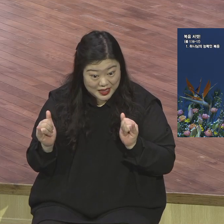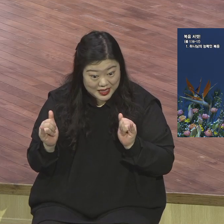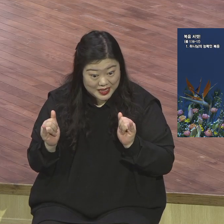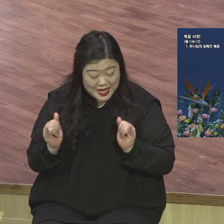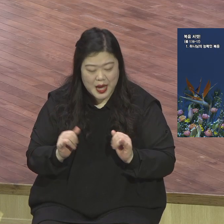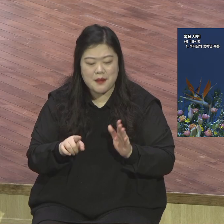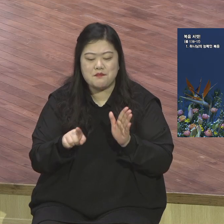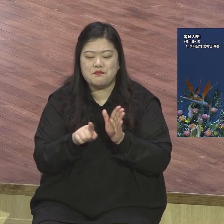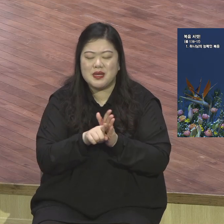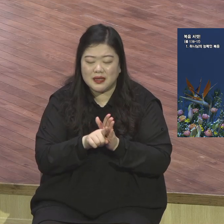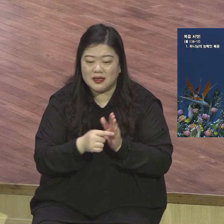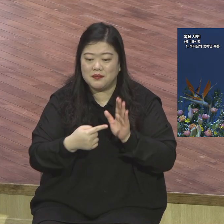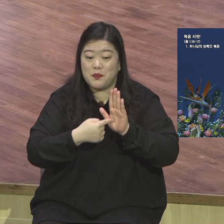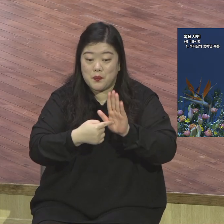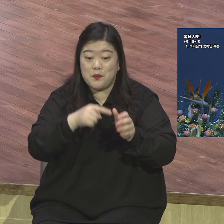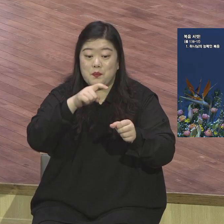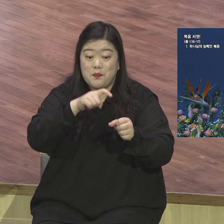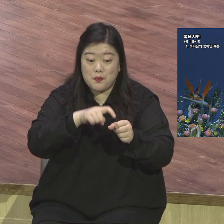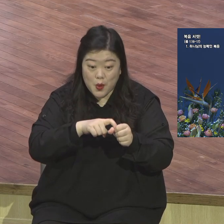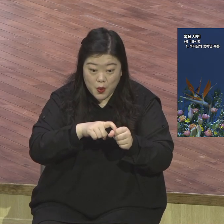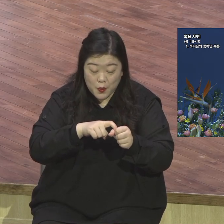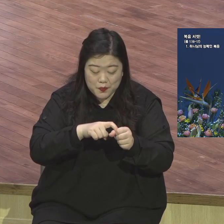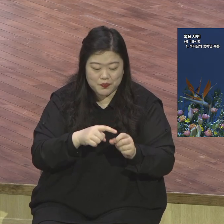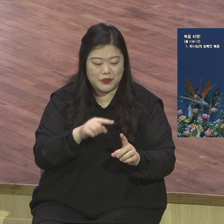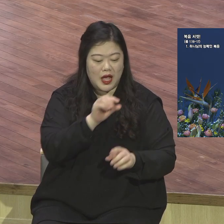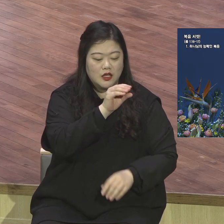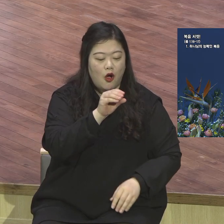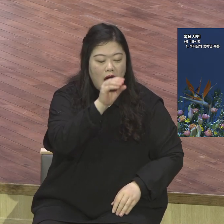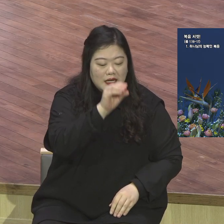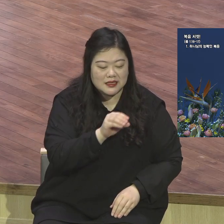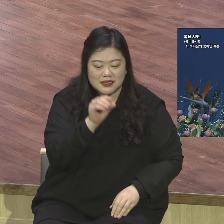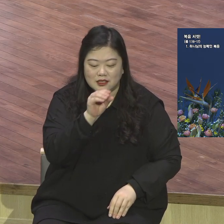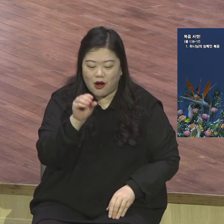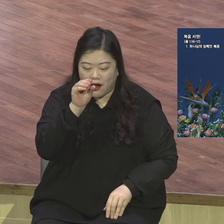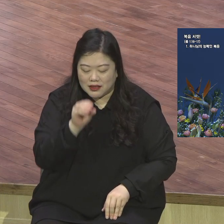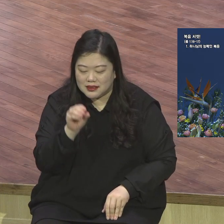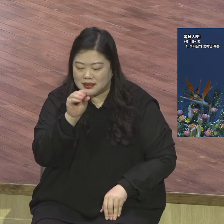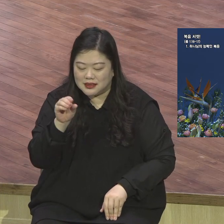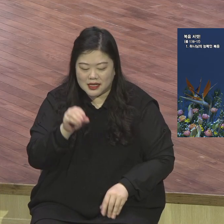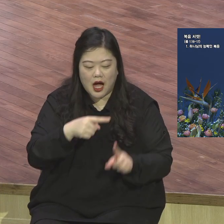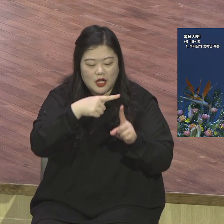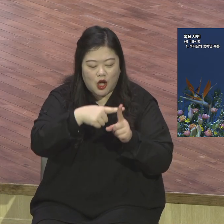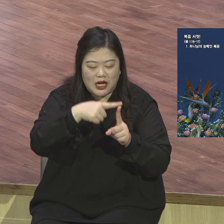붙인 것이고 십자가 있다 할 때는 그 건물은 교회를 말합니다.